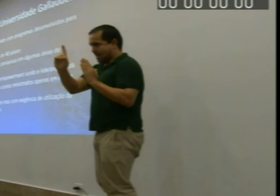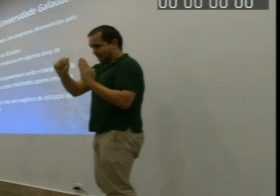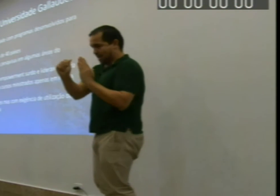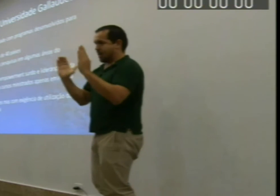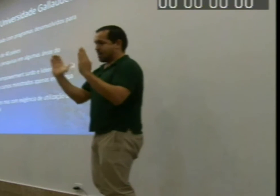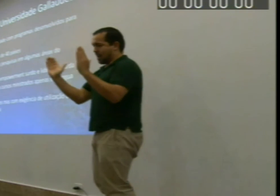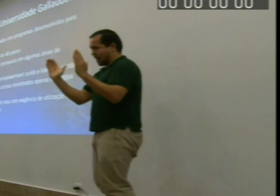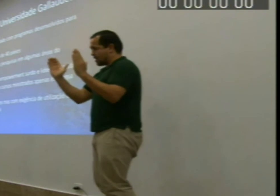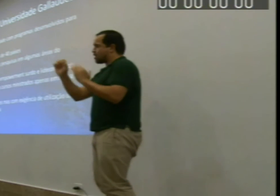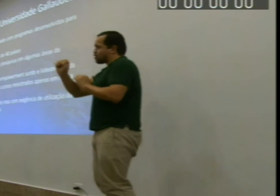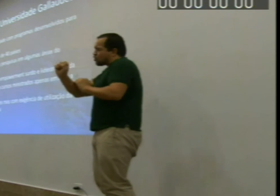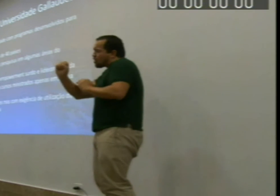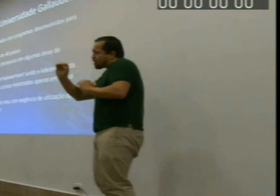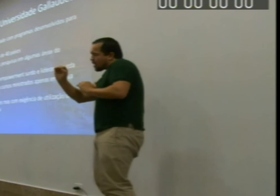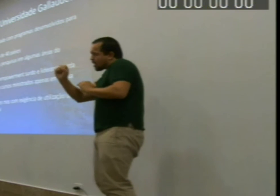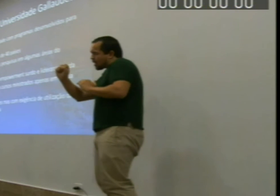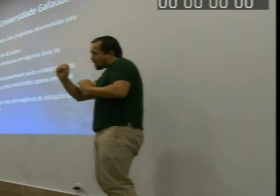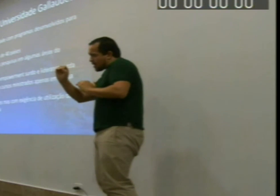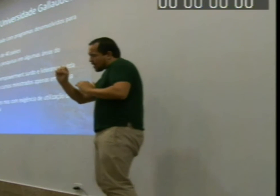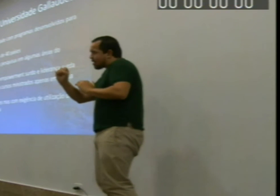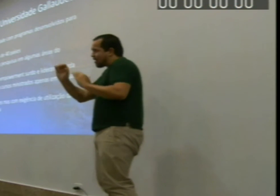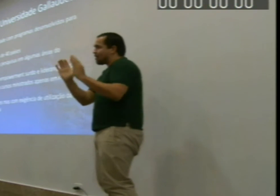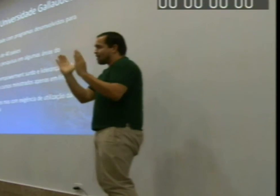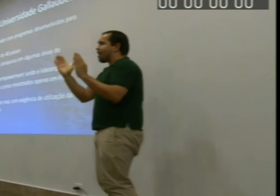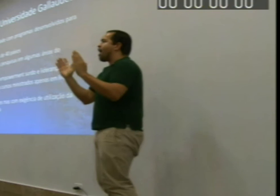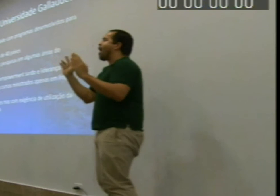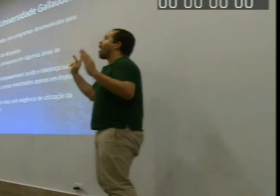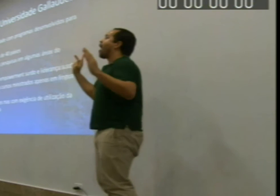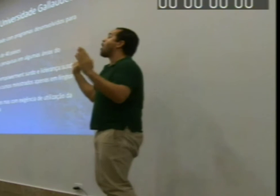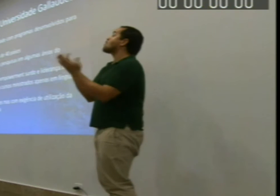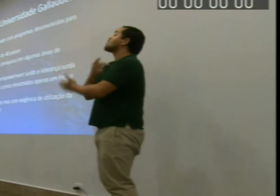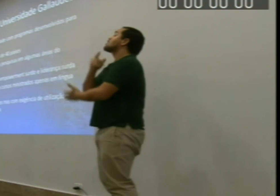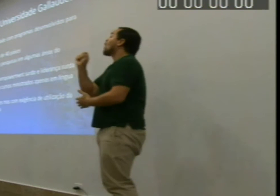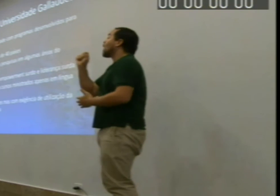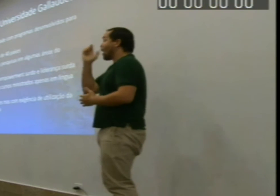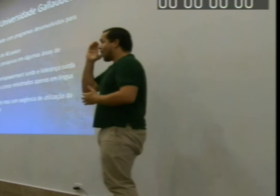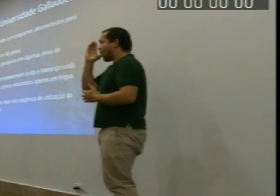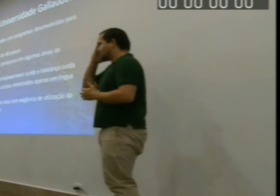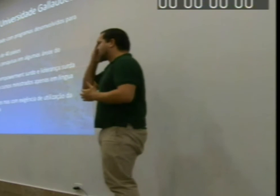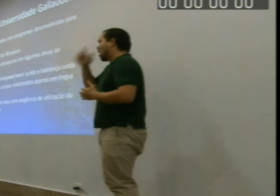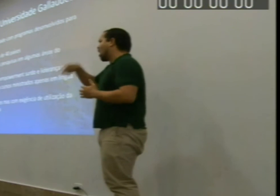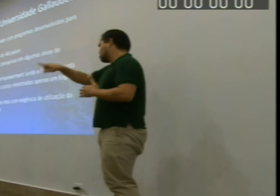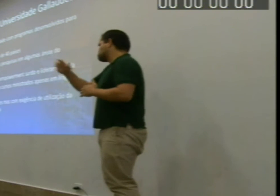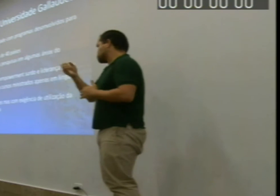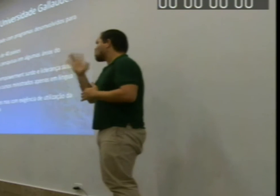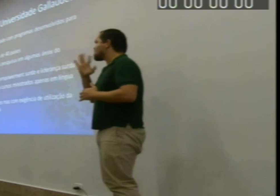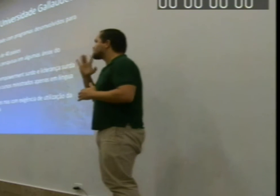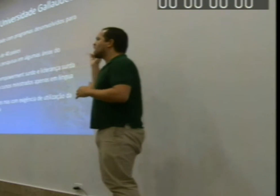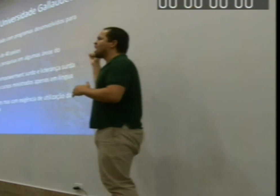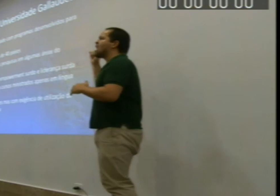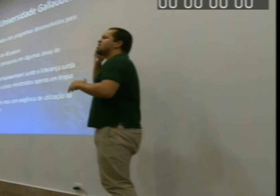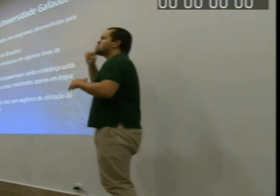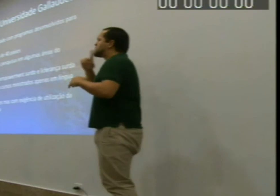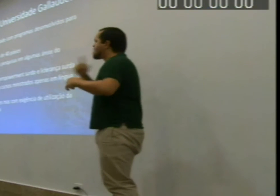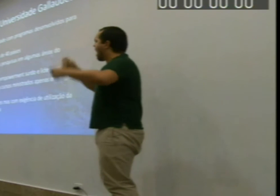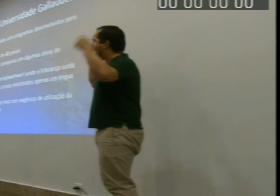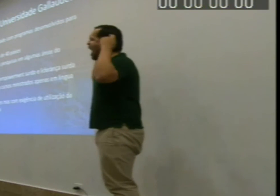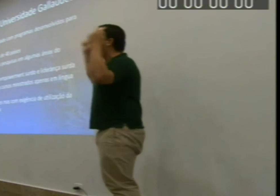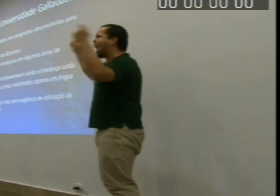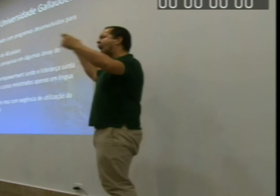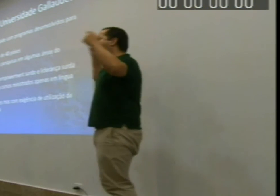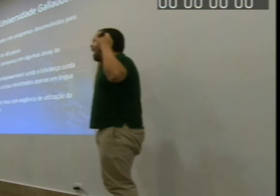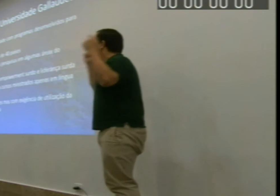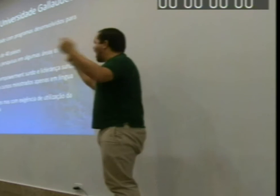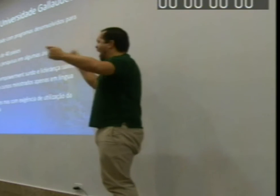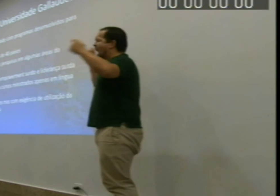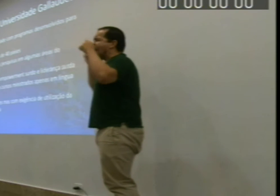Decreto década aí mais ou menos na década de 80 Aconteceu o quê eles perceberam eles sabiam que